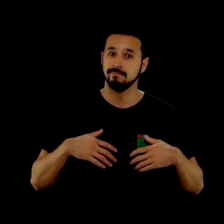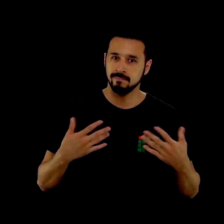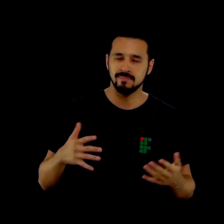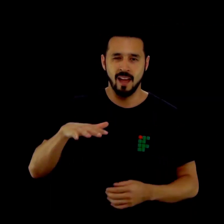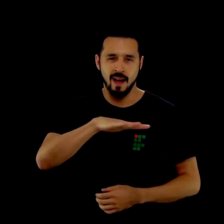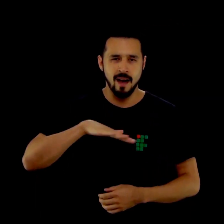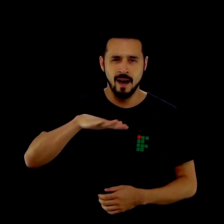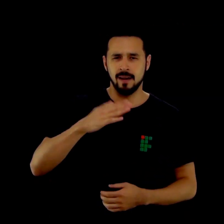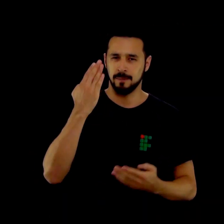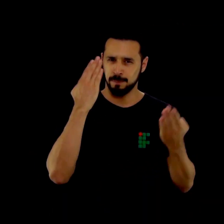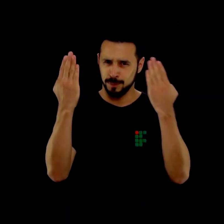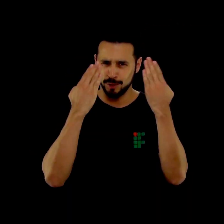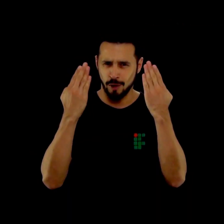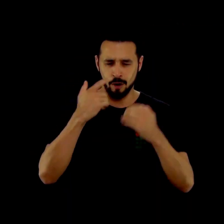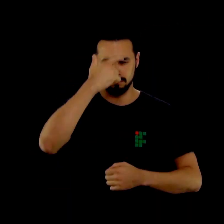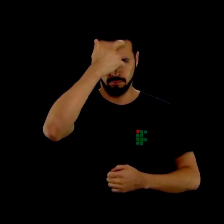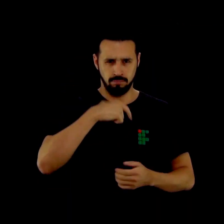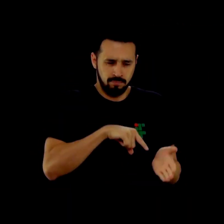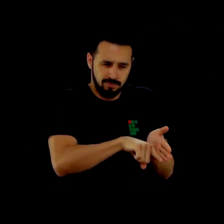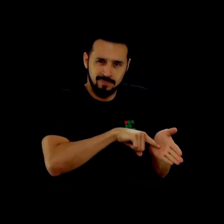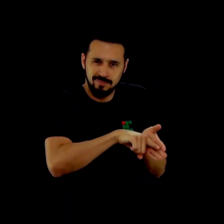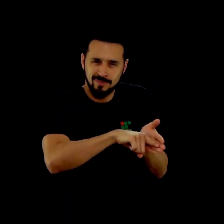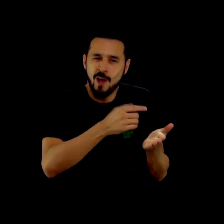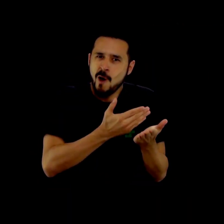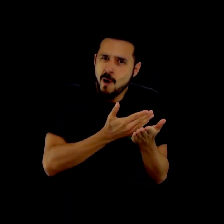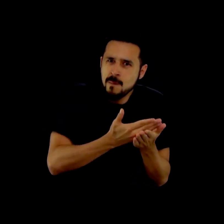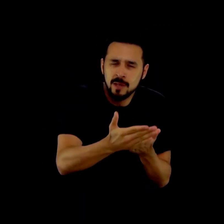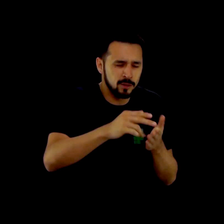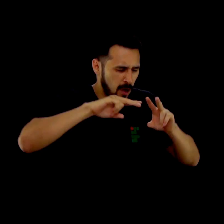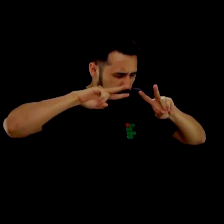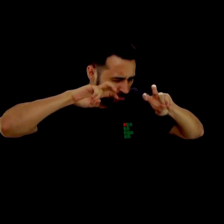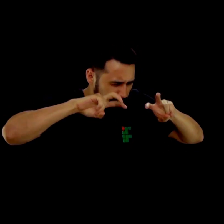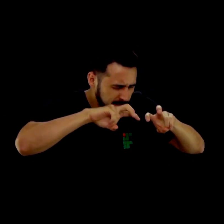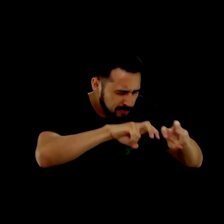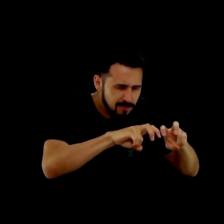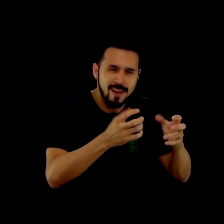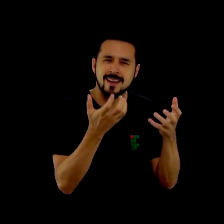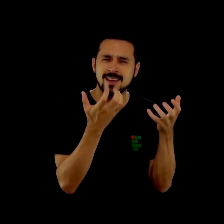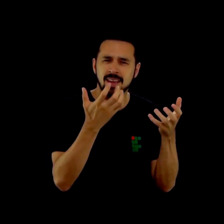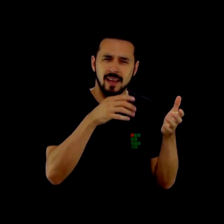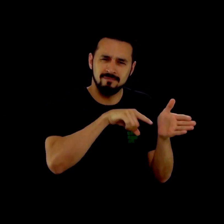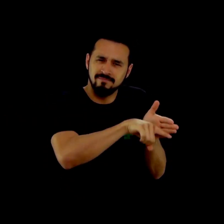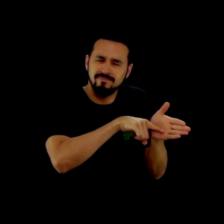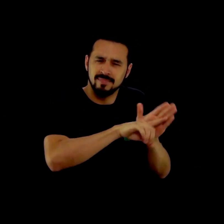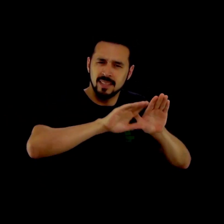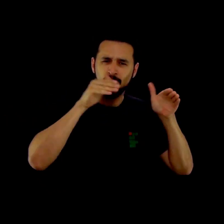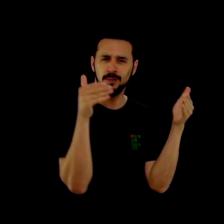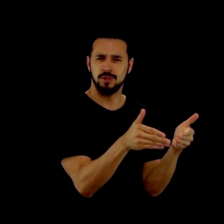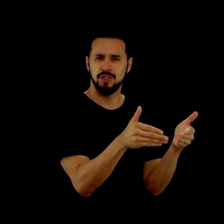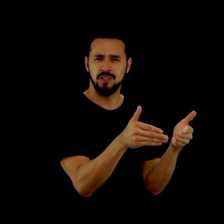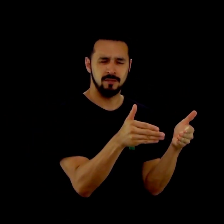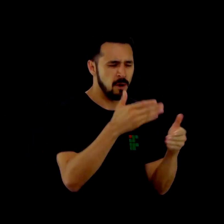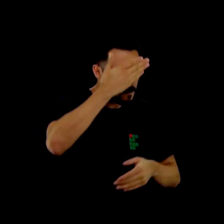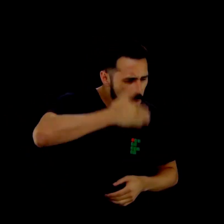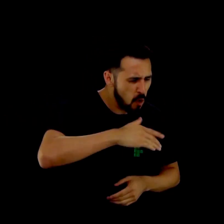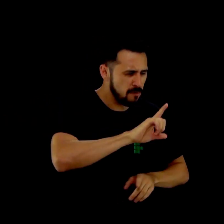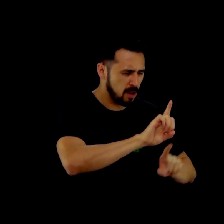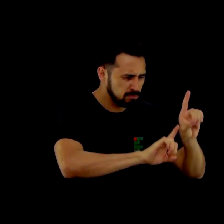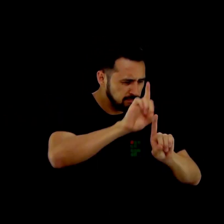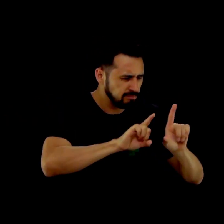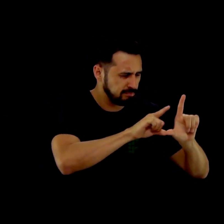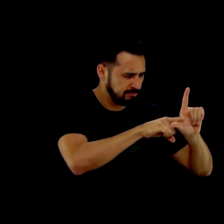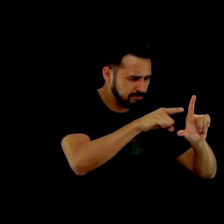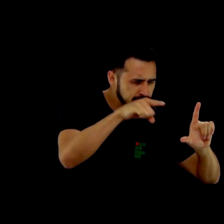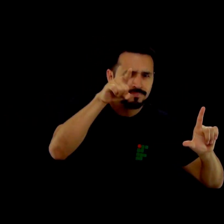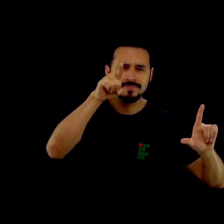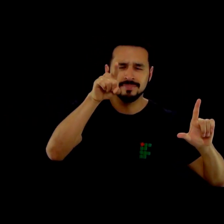Ao mesmo tempo em que os psicólogos tentavam fazer da psicologia uma ciência objetiva, a teoria da evolução estava